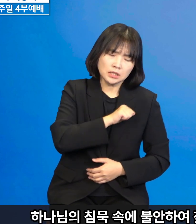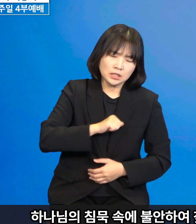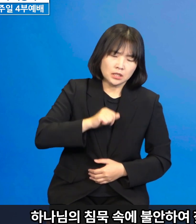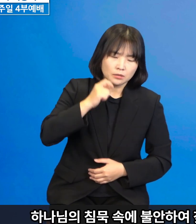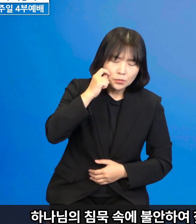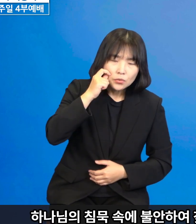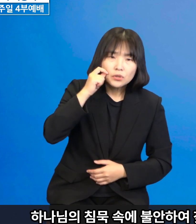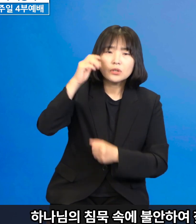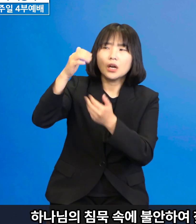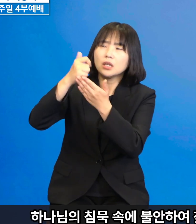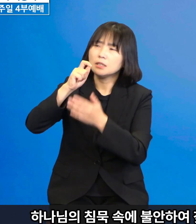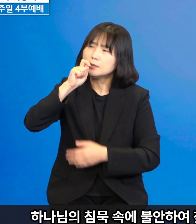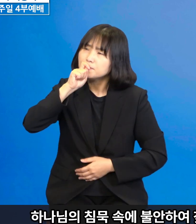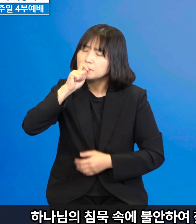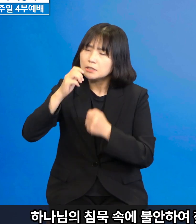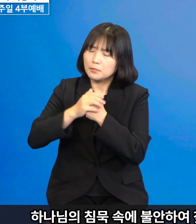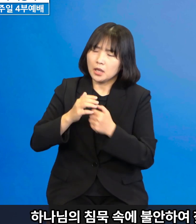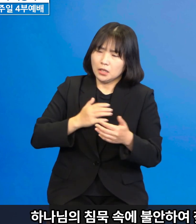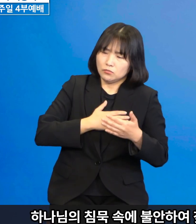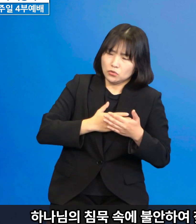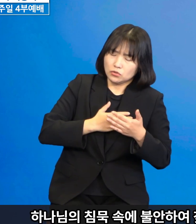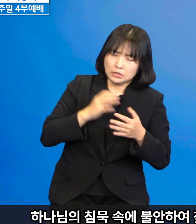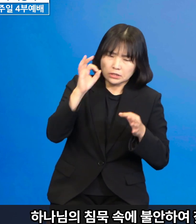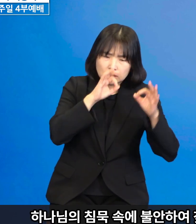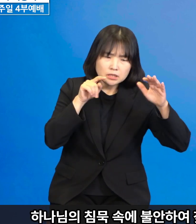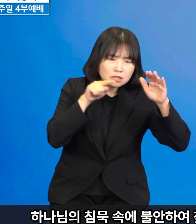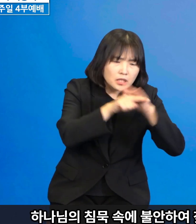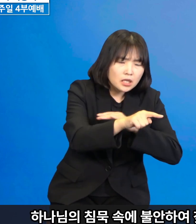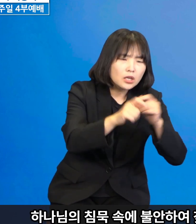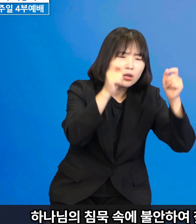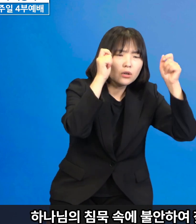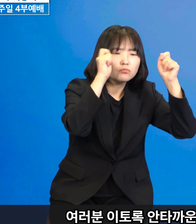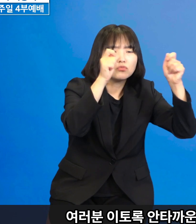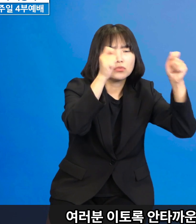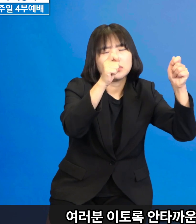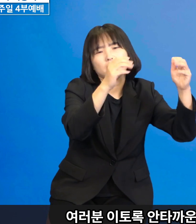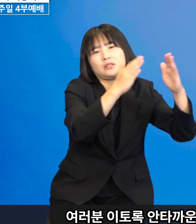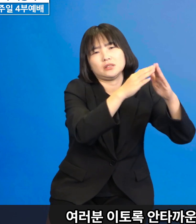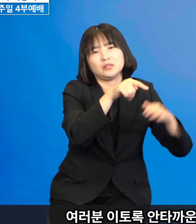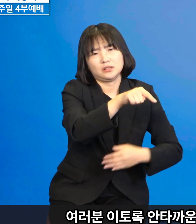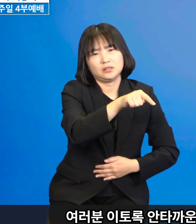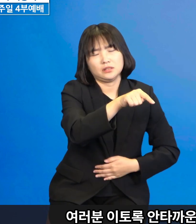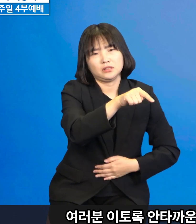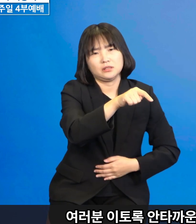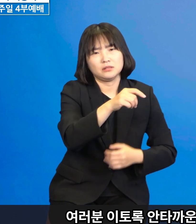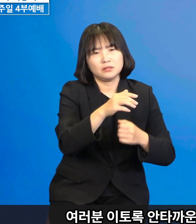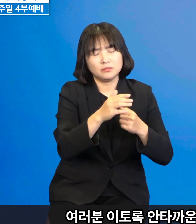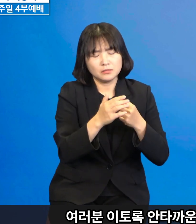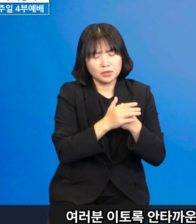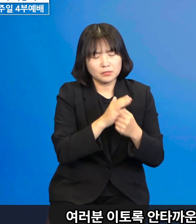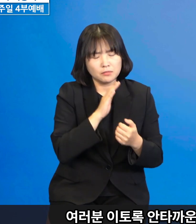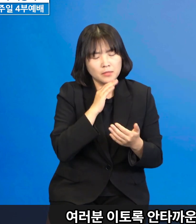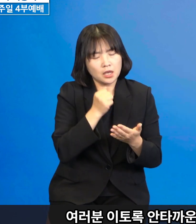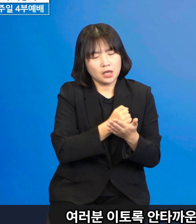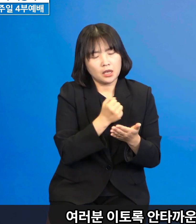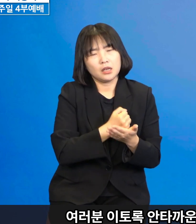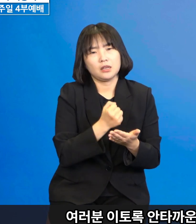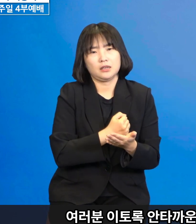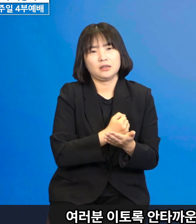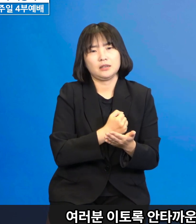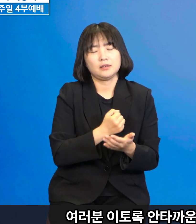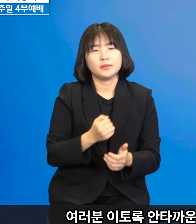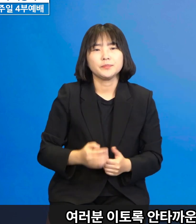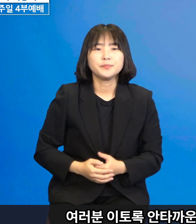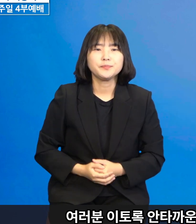못하고 하나님의 침묵 속에 불안하여 찾아간 것이 엔돌의 무당집이었다니, 여러분, 이토록 안타까운 일이 또 어디에